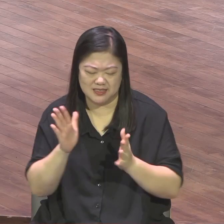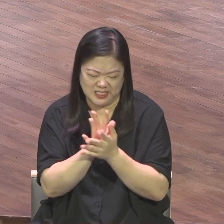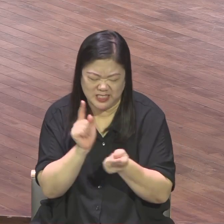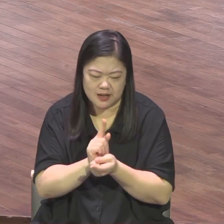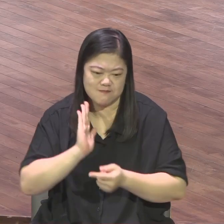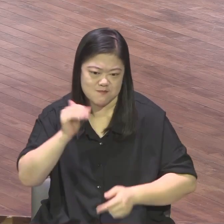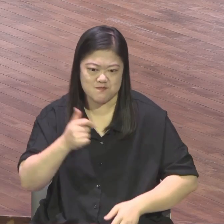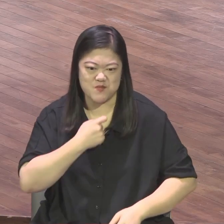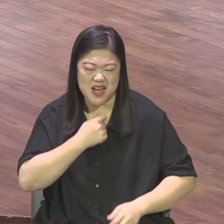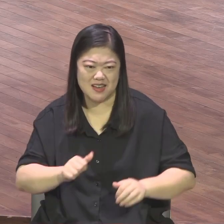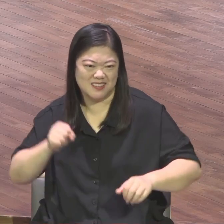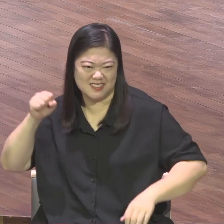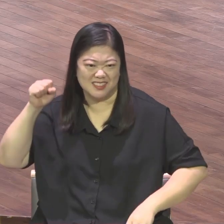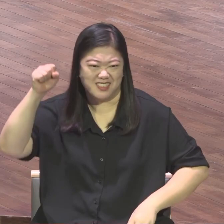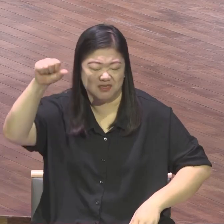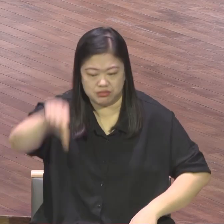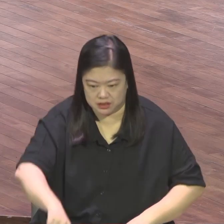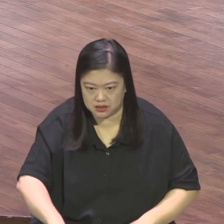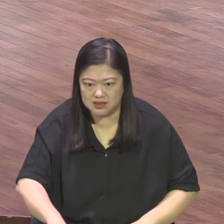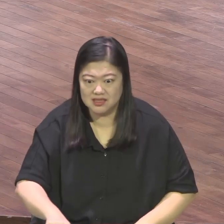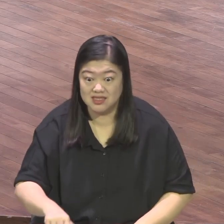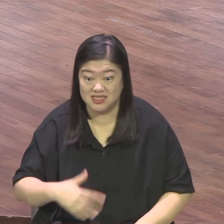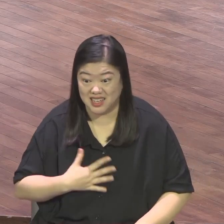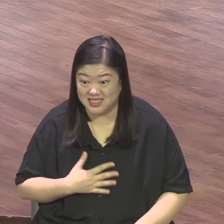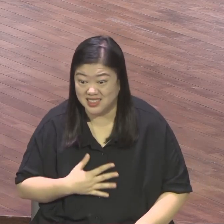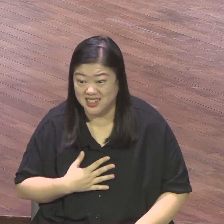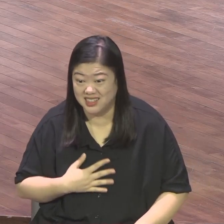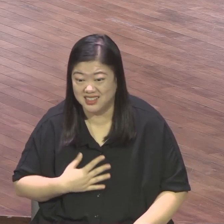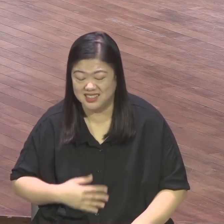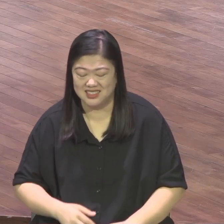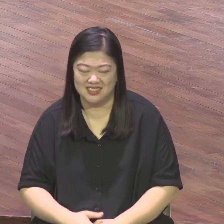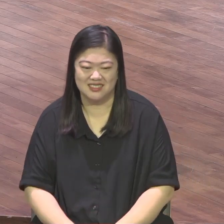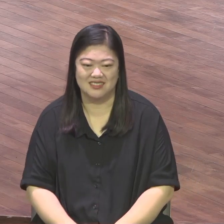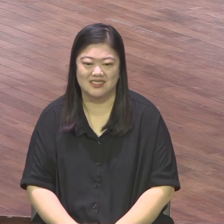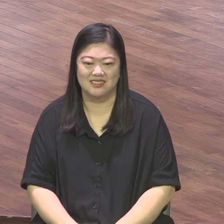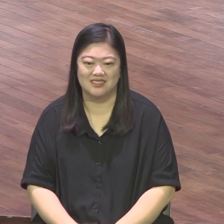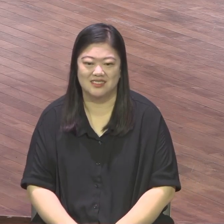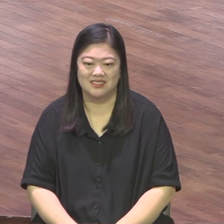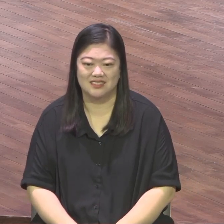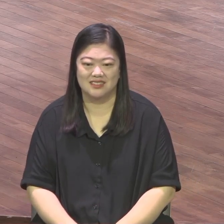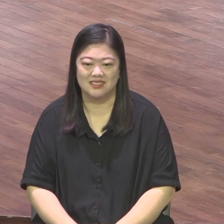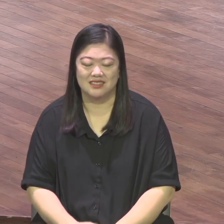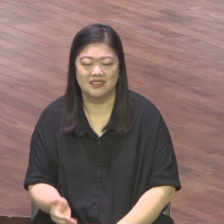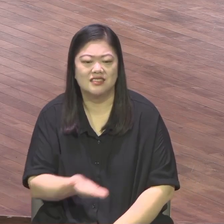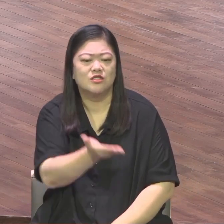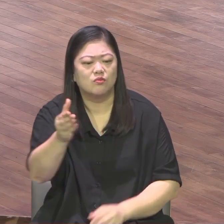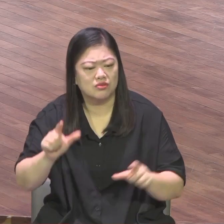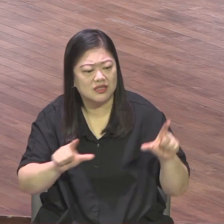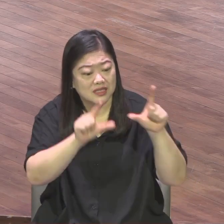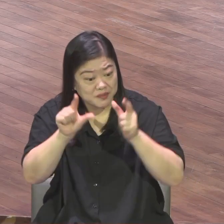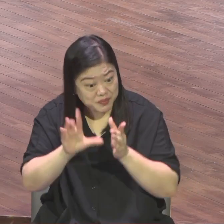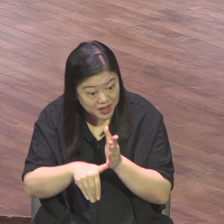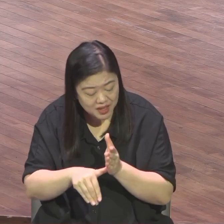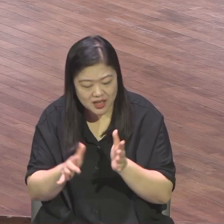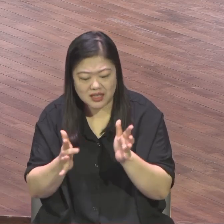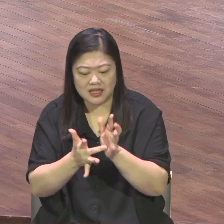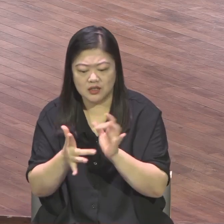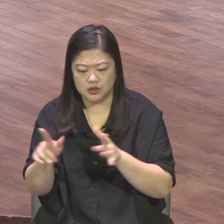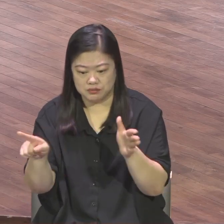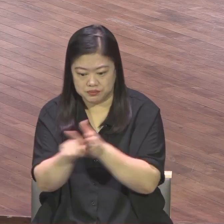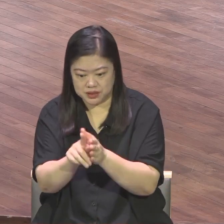부활하신 예수님을 만나기 전과 만난 이후의 삶을 간증하면서 복음을